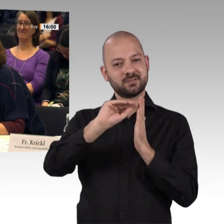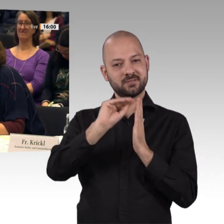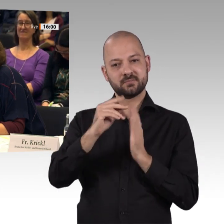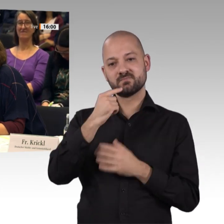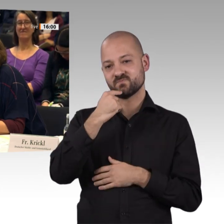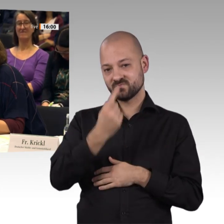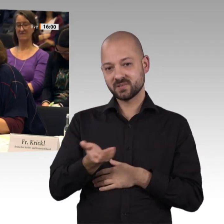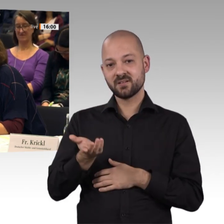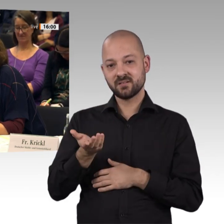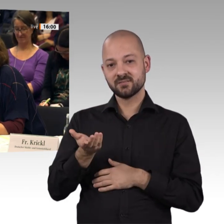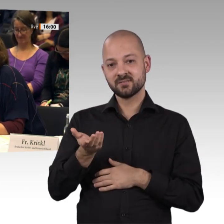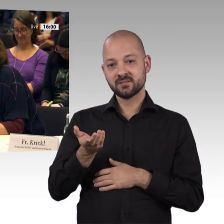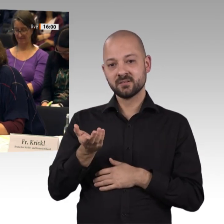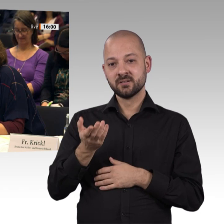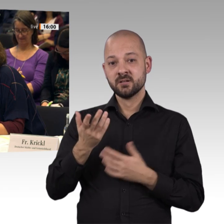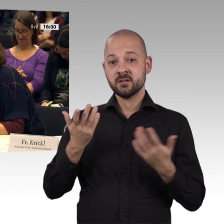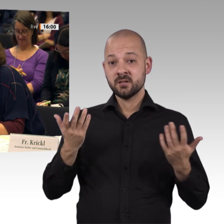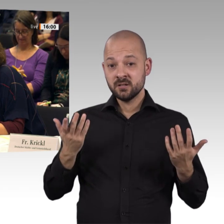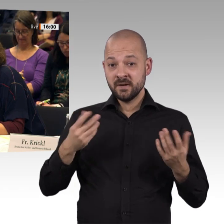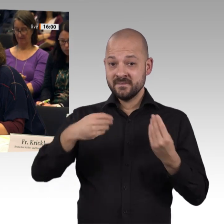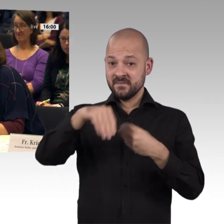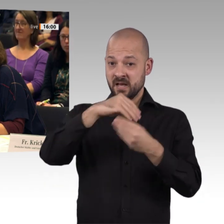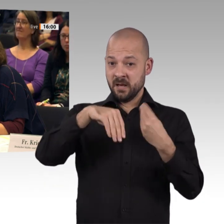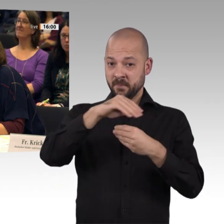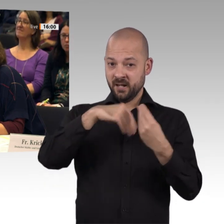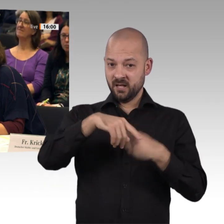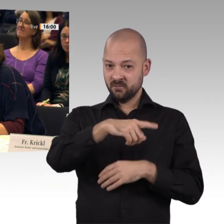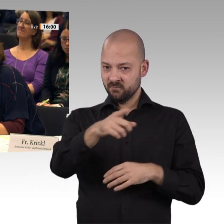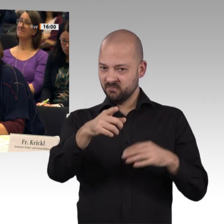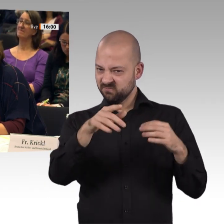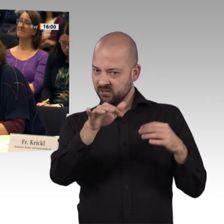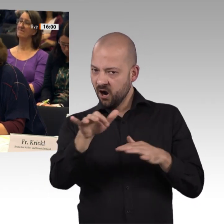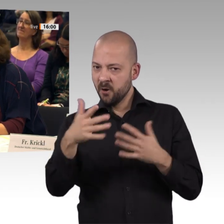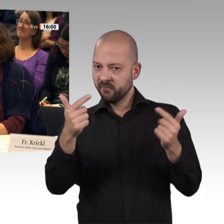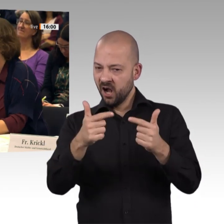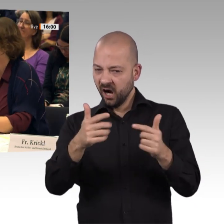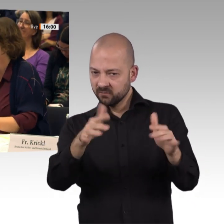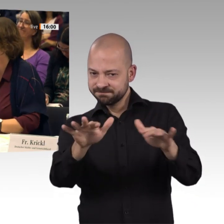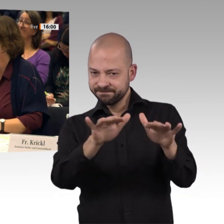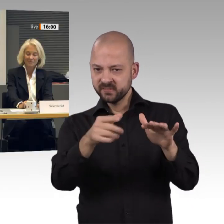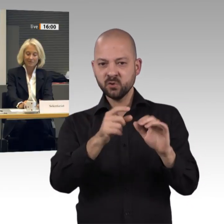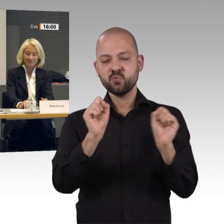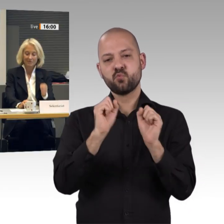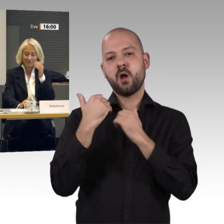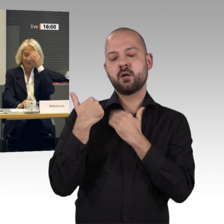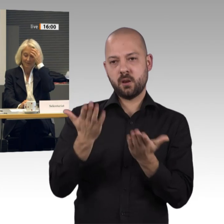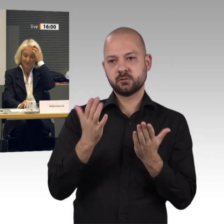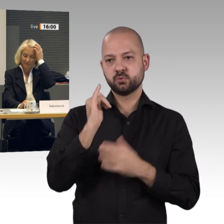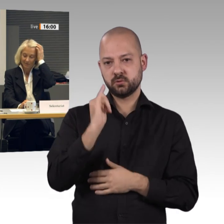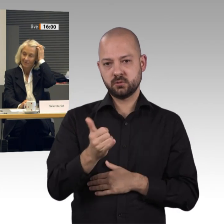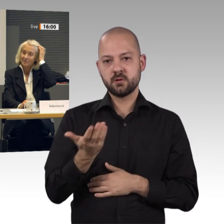genommen werden, weil man eben die Befürchtung nicht mehr haben muss der finanziellen Heranziehung. Danke, Frau Hoffer. Herr